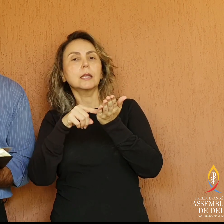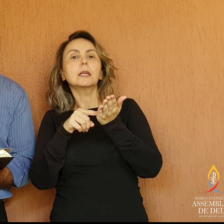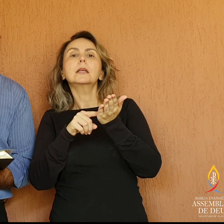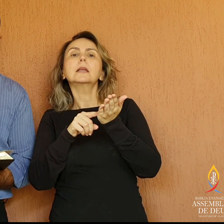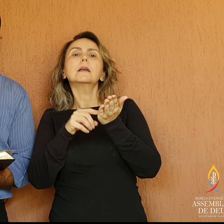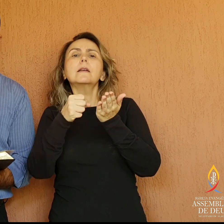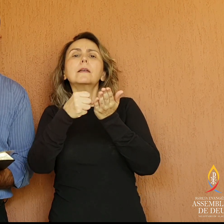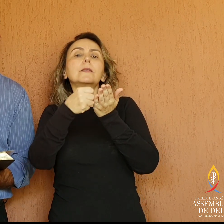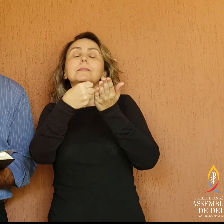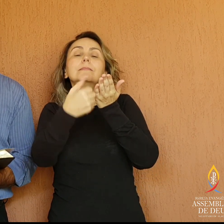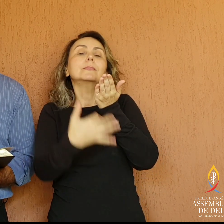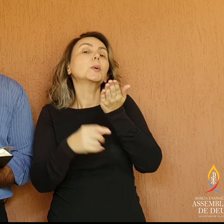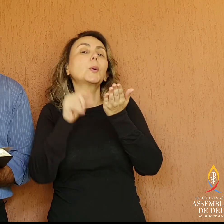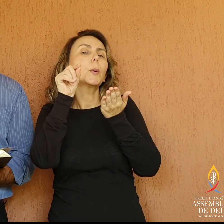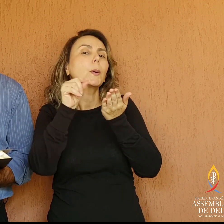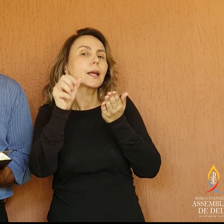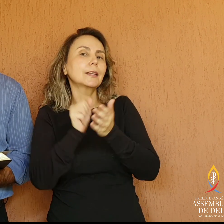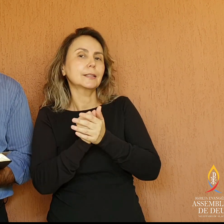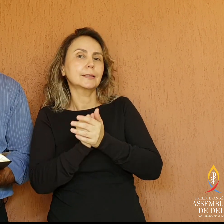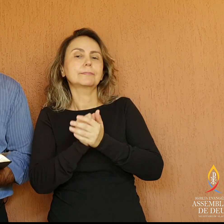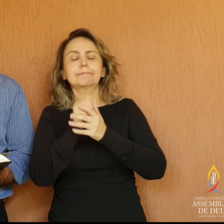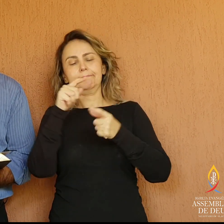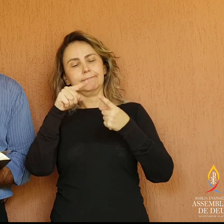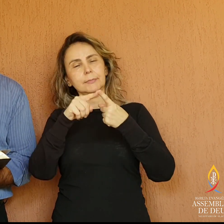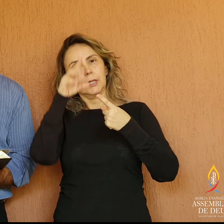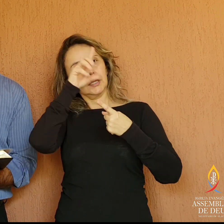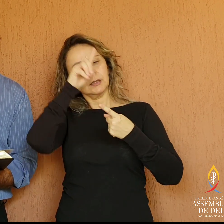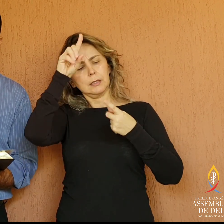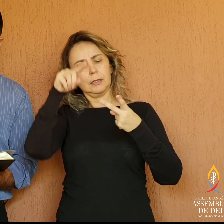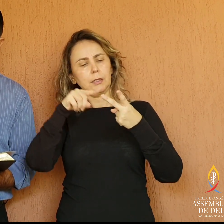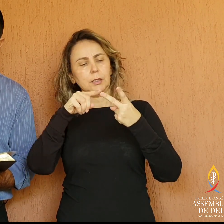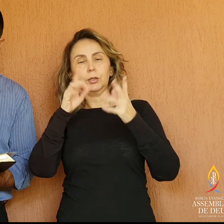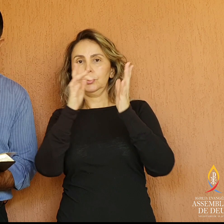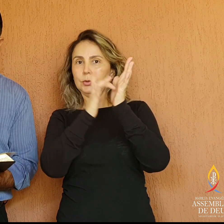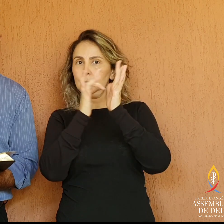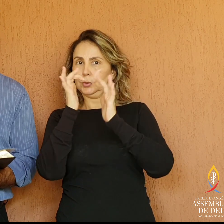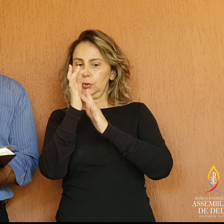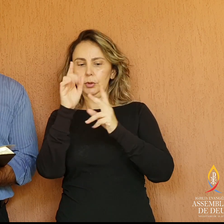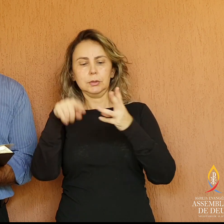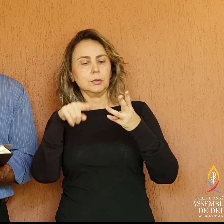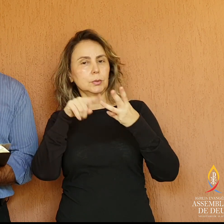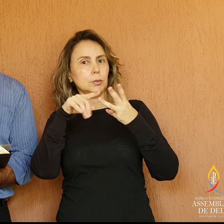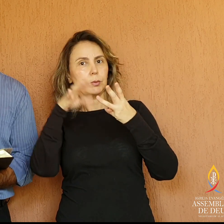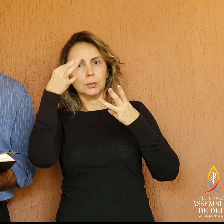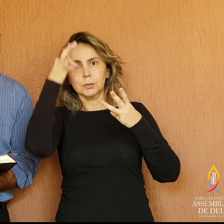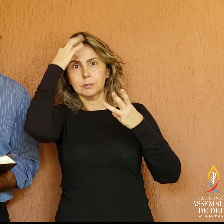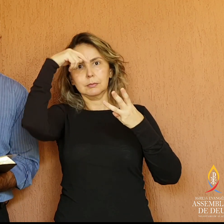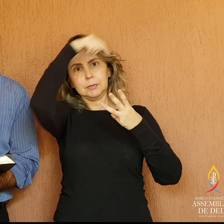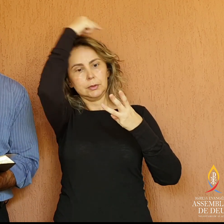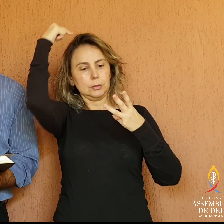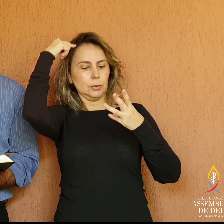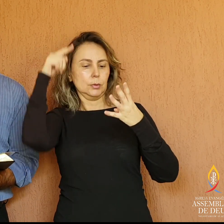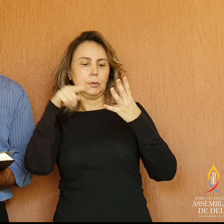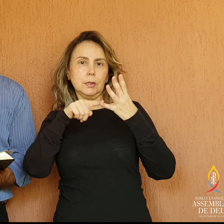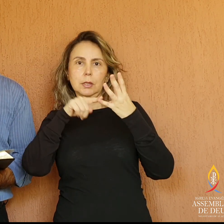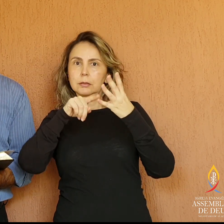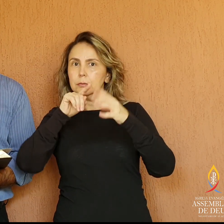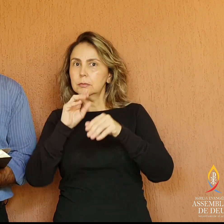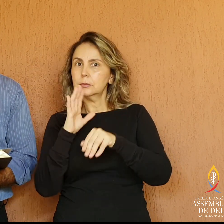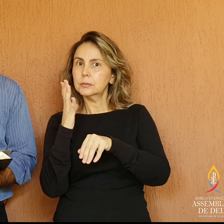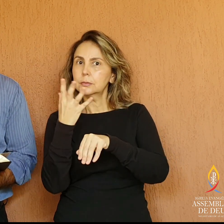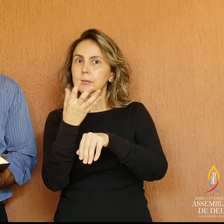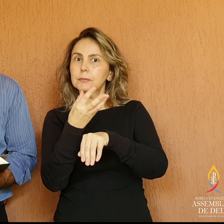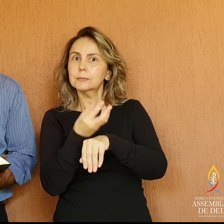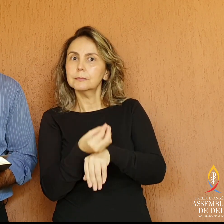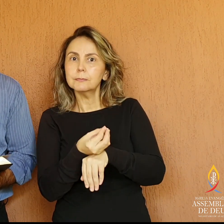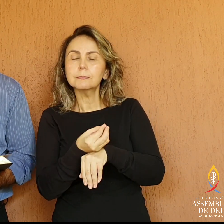Falavam sobre Deus, Jesus, o Espírito Santo, a igreja,